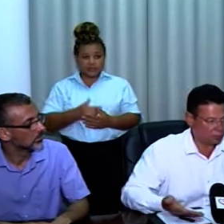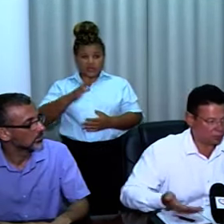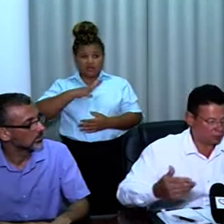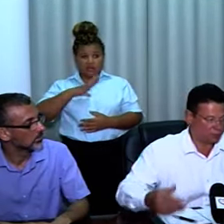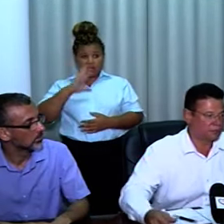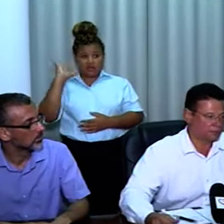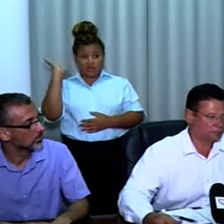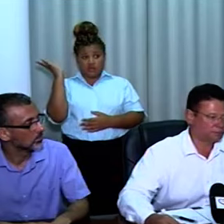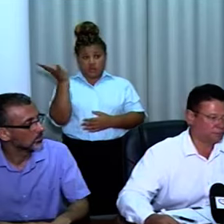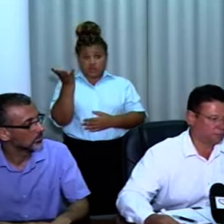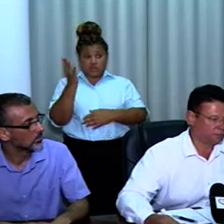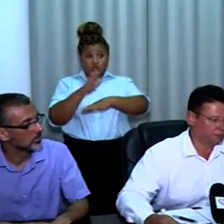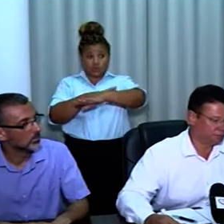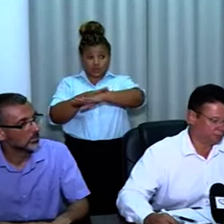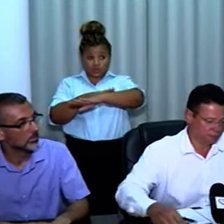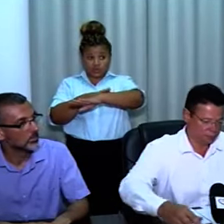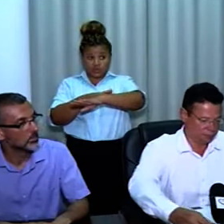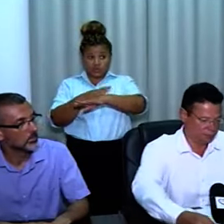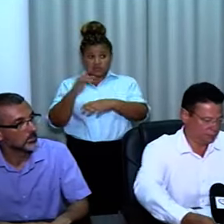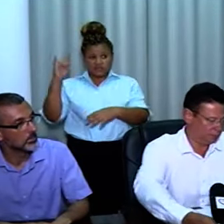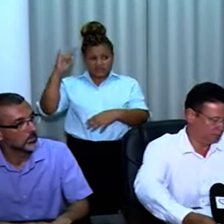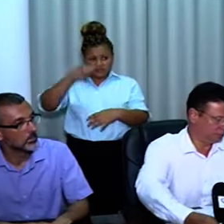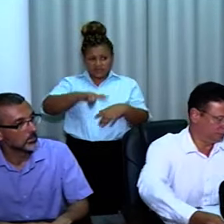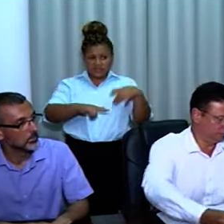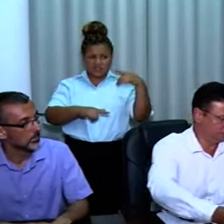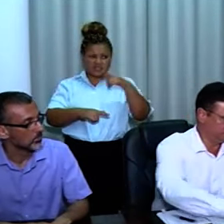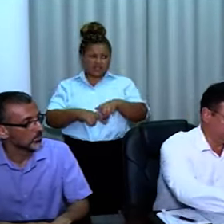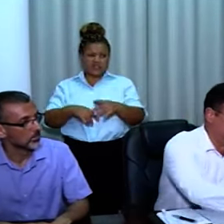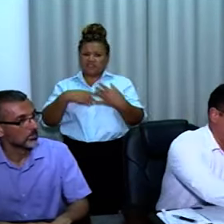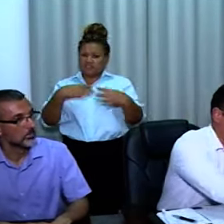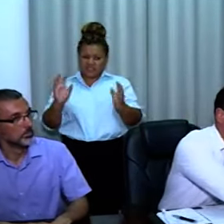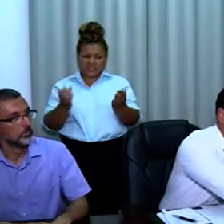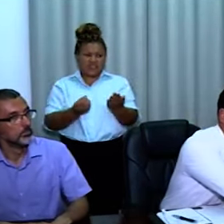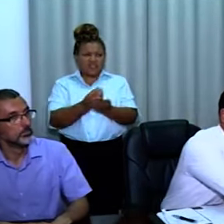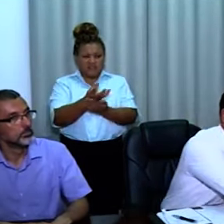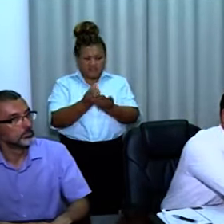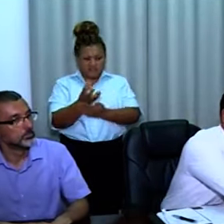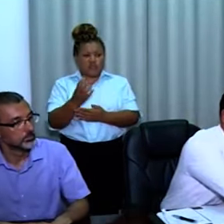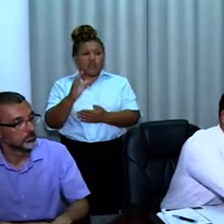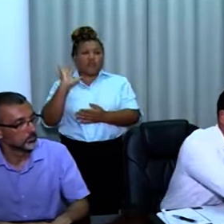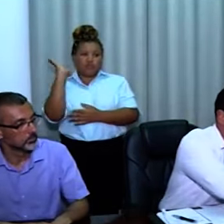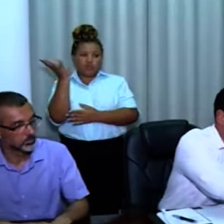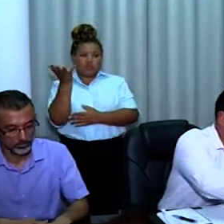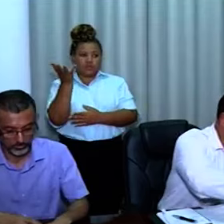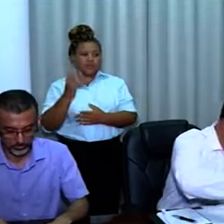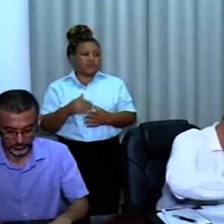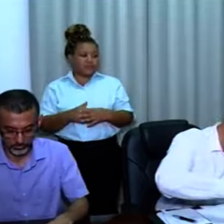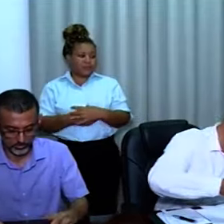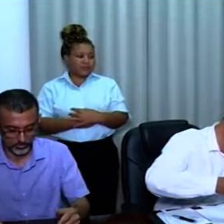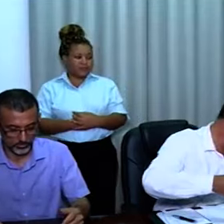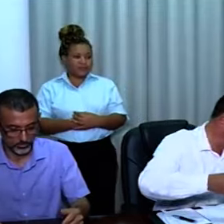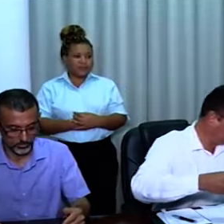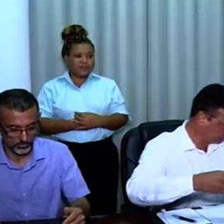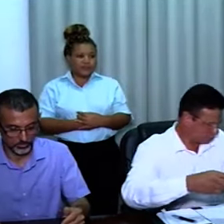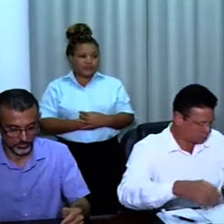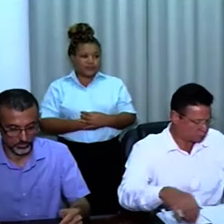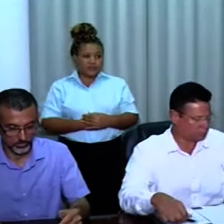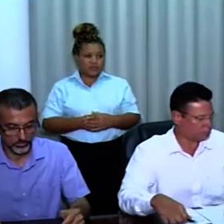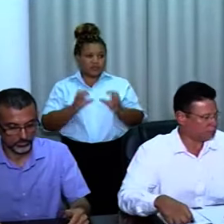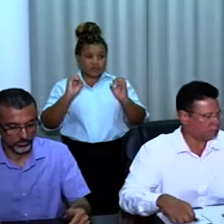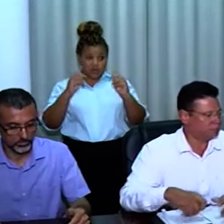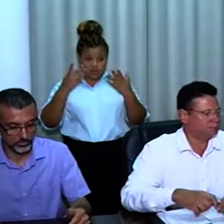dire pour les autres. Je vais peut-être écouter comment il y a un qui pense à l'état pays qui arrive dans les